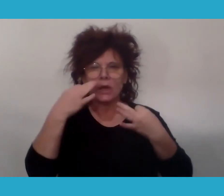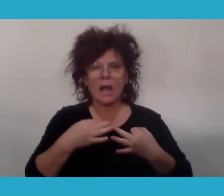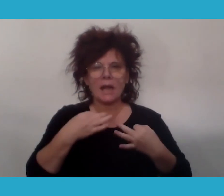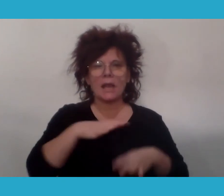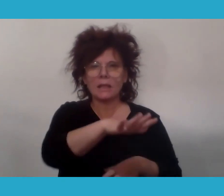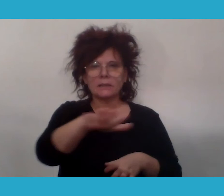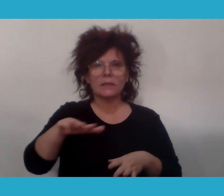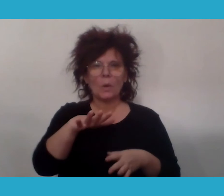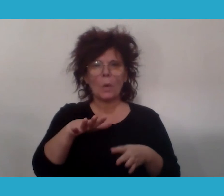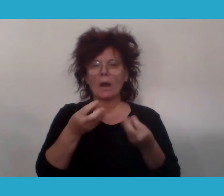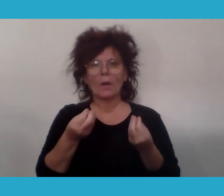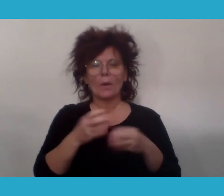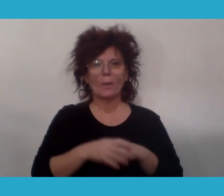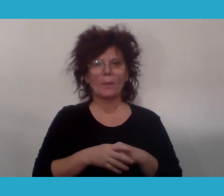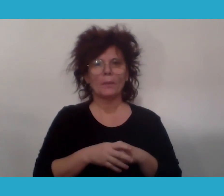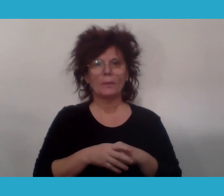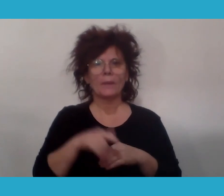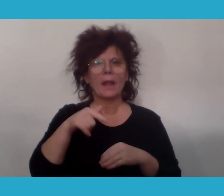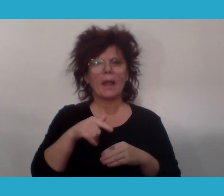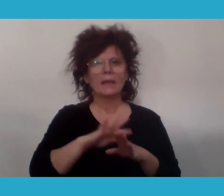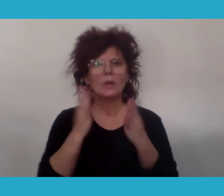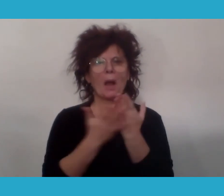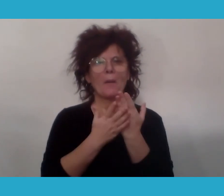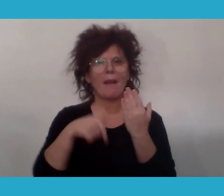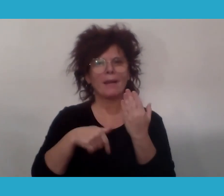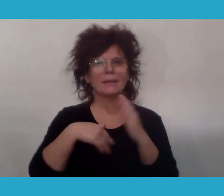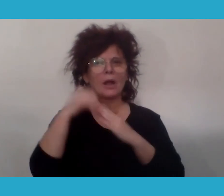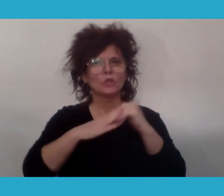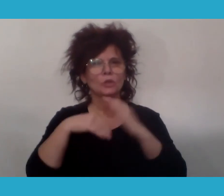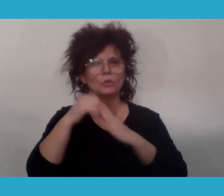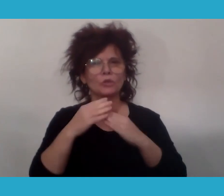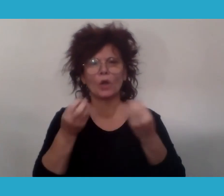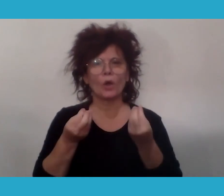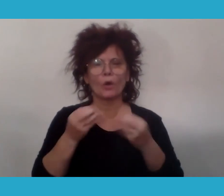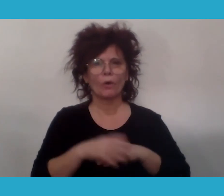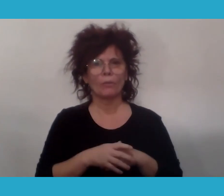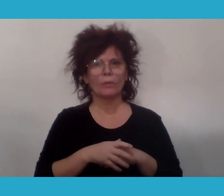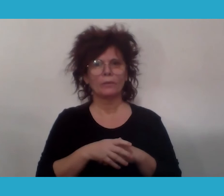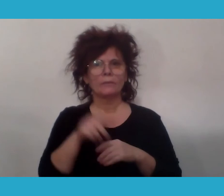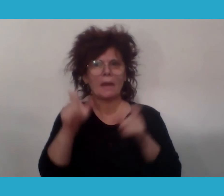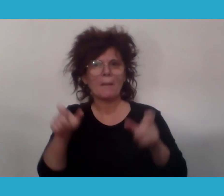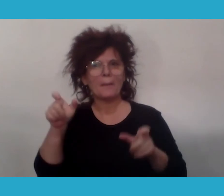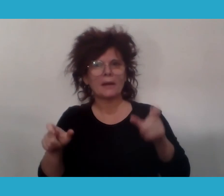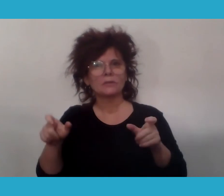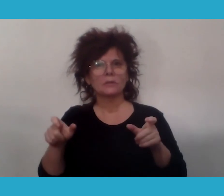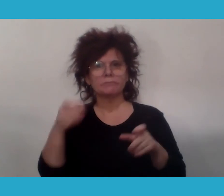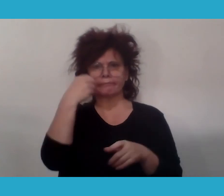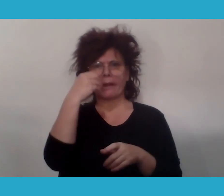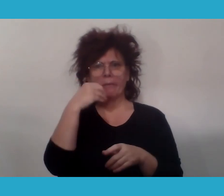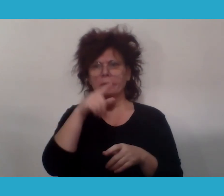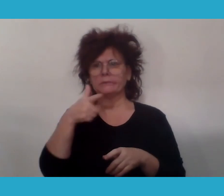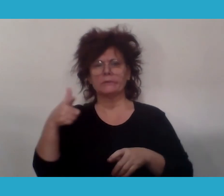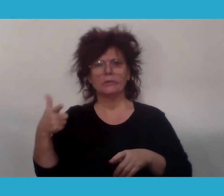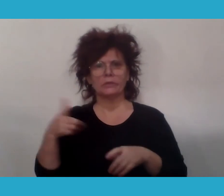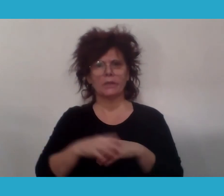Punilla y sus habitantes, se pregunta, ¿quiénes pueden avalar esta obra cuando sus habitantes no cuentan con alimentos para sus hogares? ¿Y